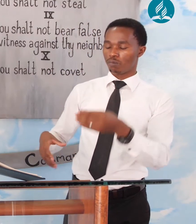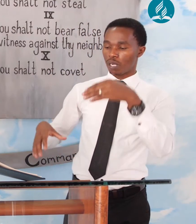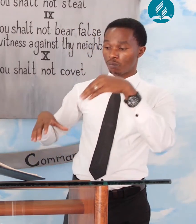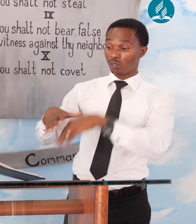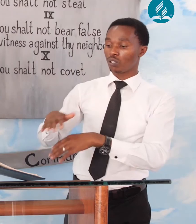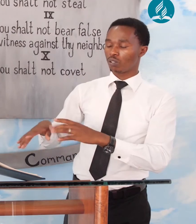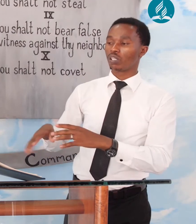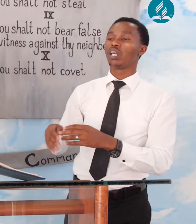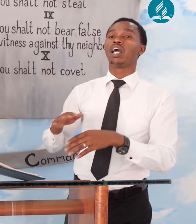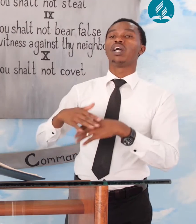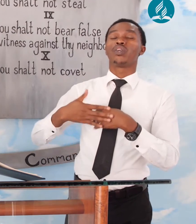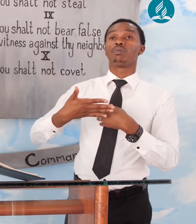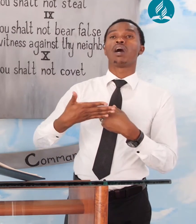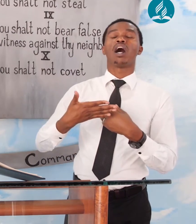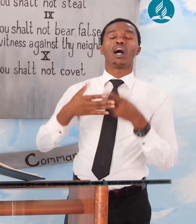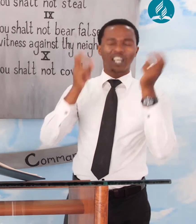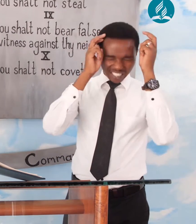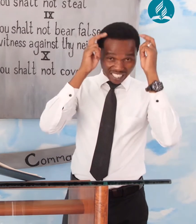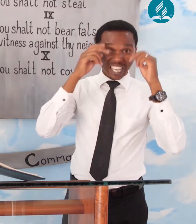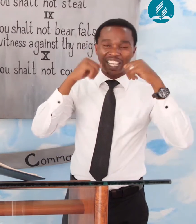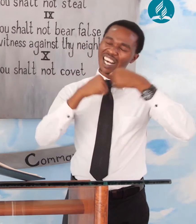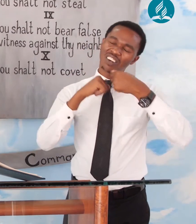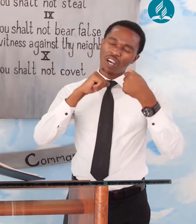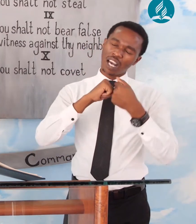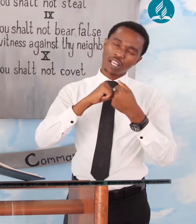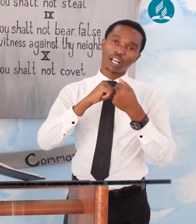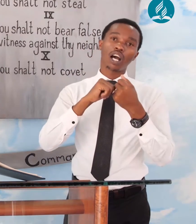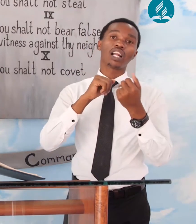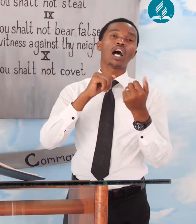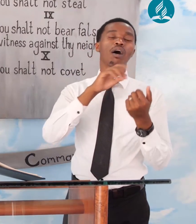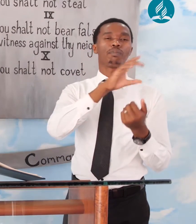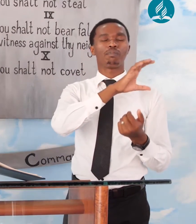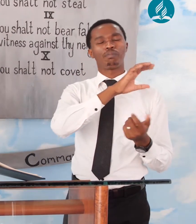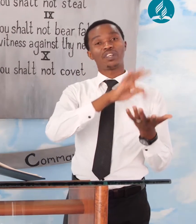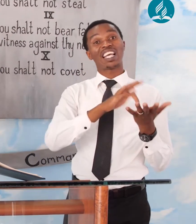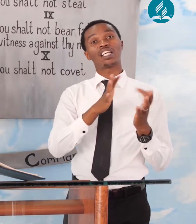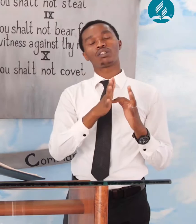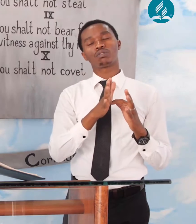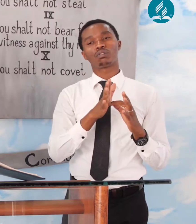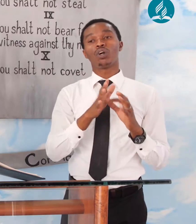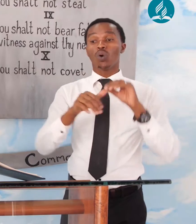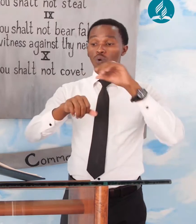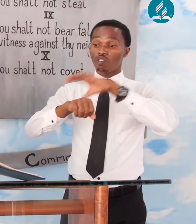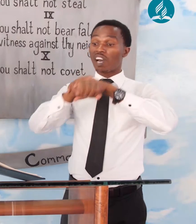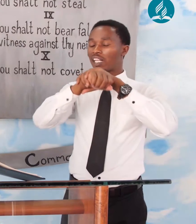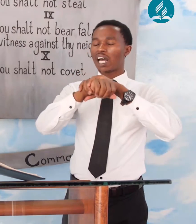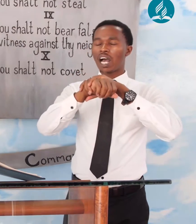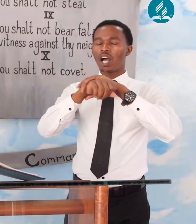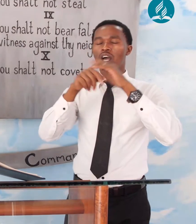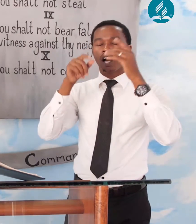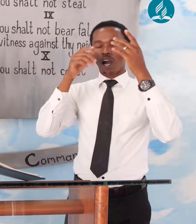we Satani yawurwaniye na Yesu ariko Yesu aratsinda birumvikana